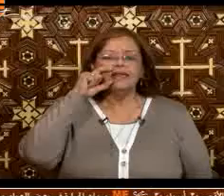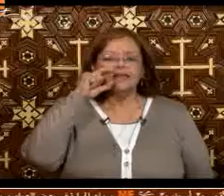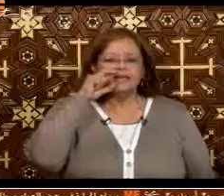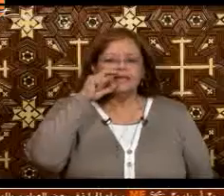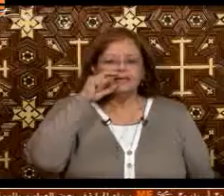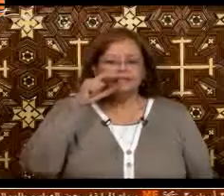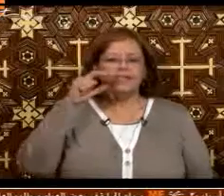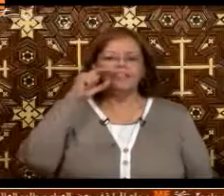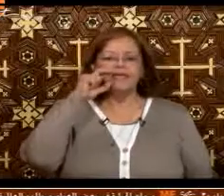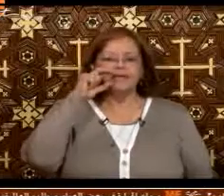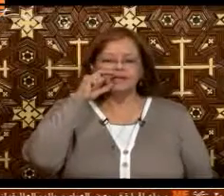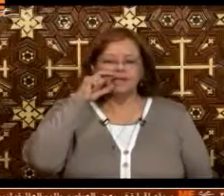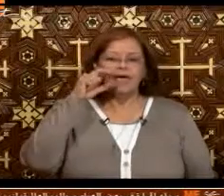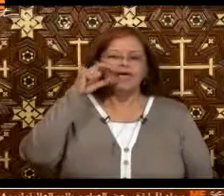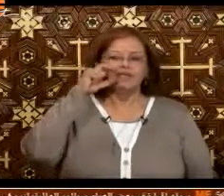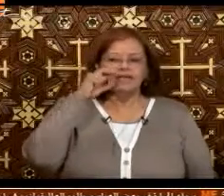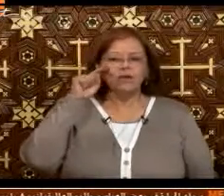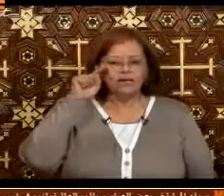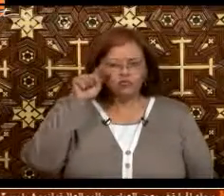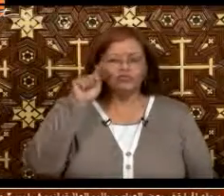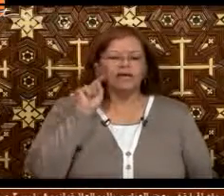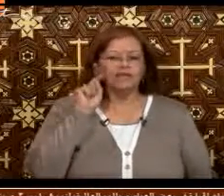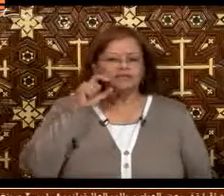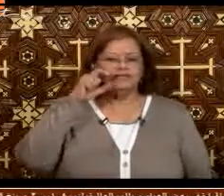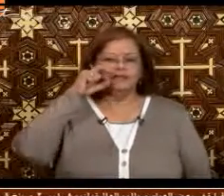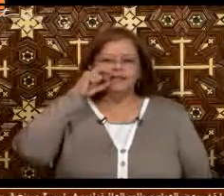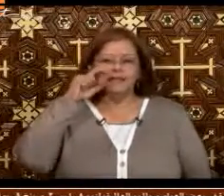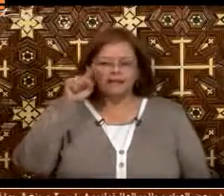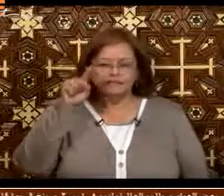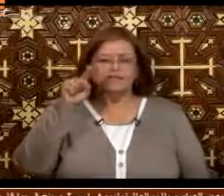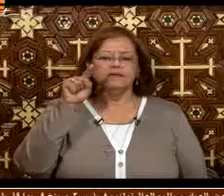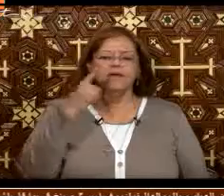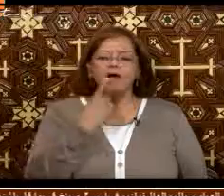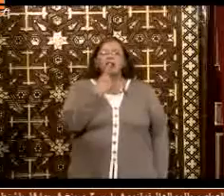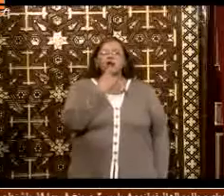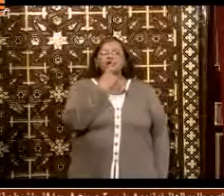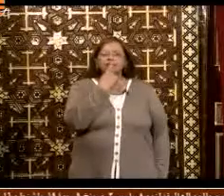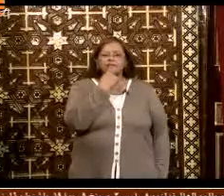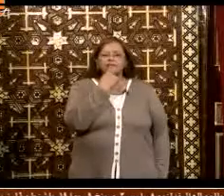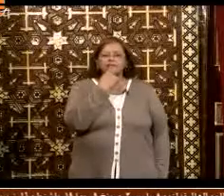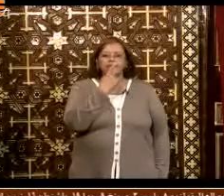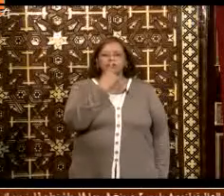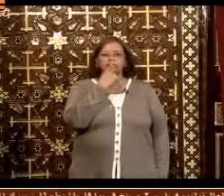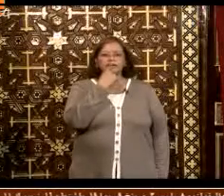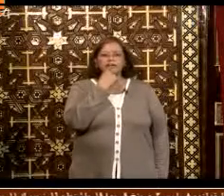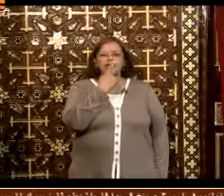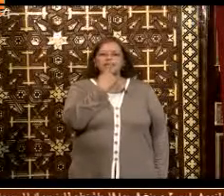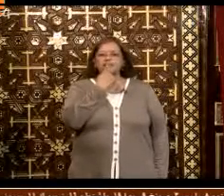دال دال دال وعليها نقطة هتبقى زال دال زال. ر ر